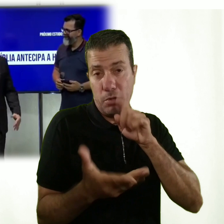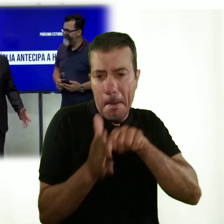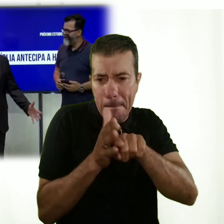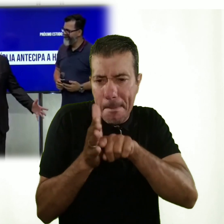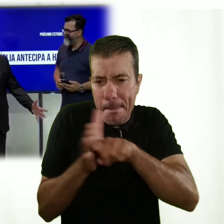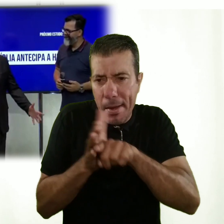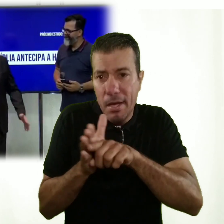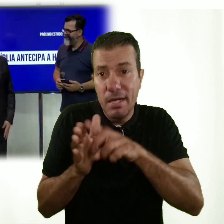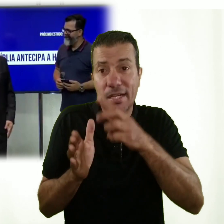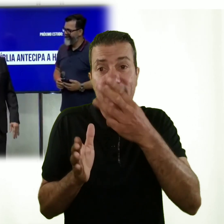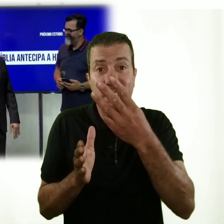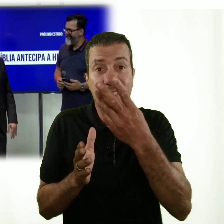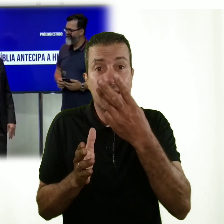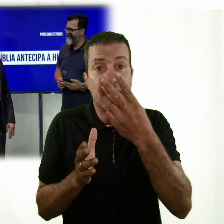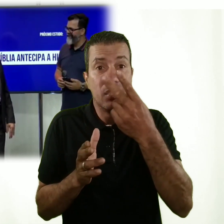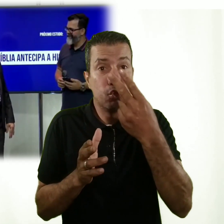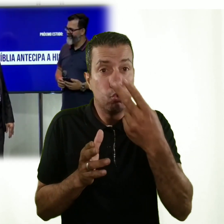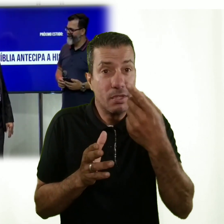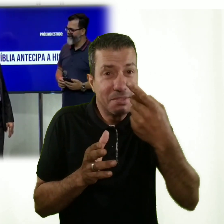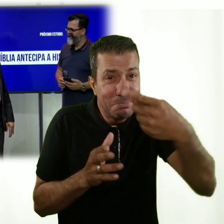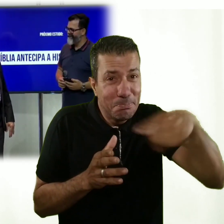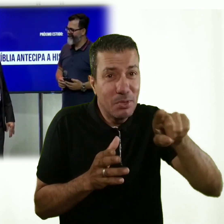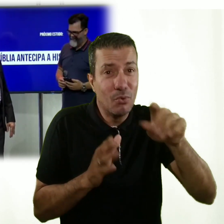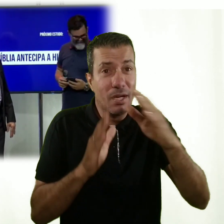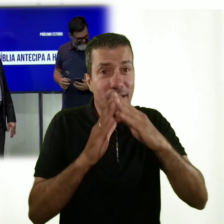mil igrejas cristãs. Você acredita nisso?